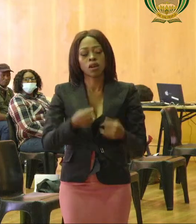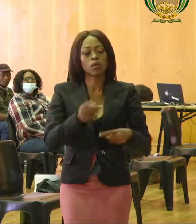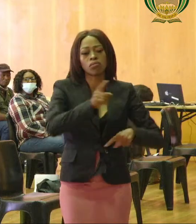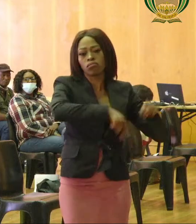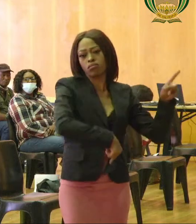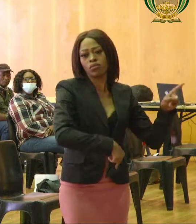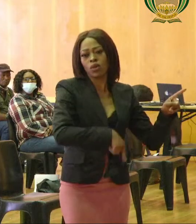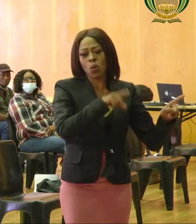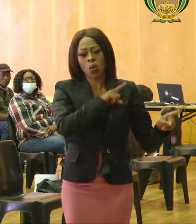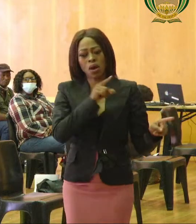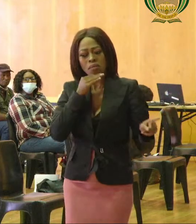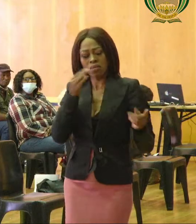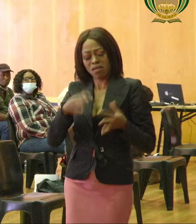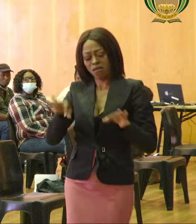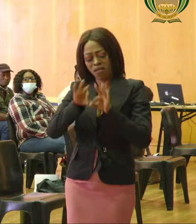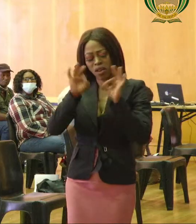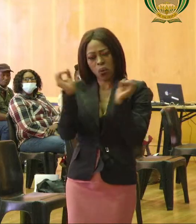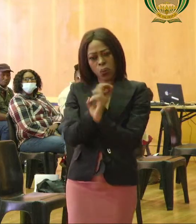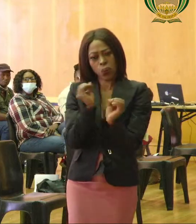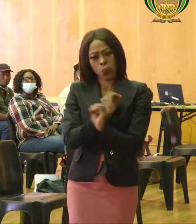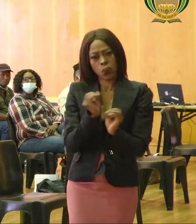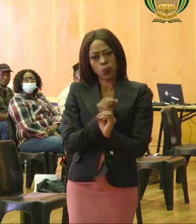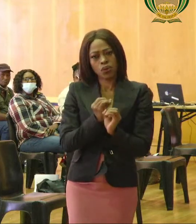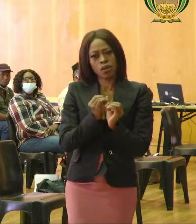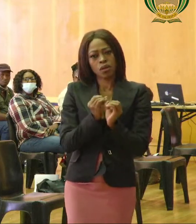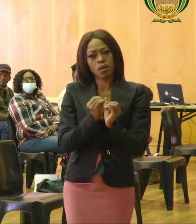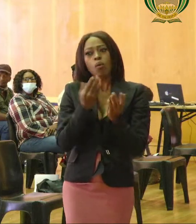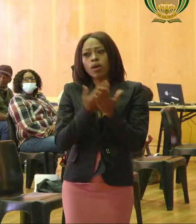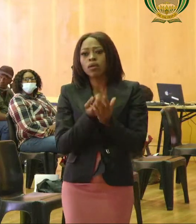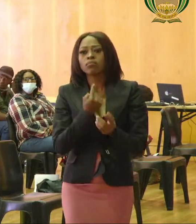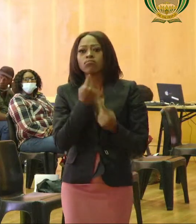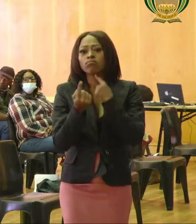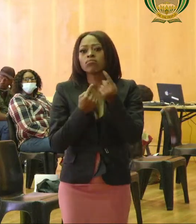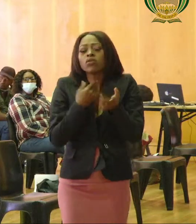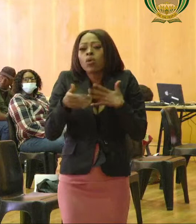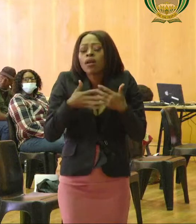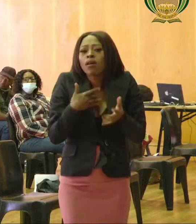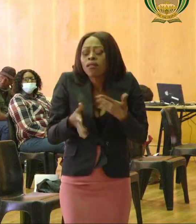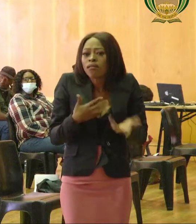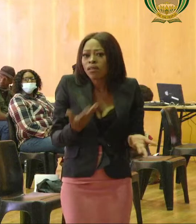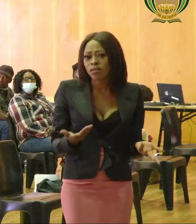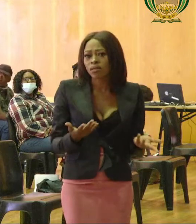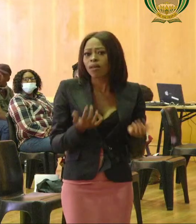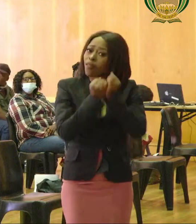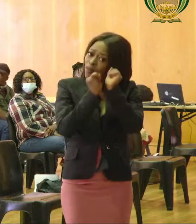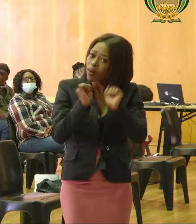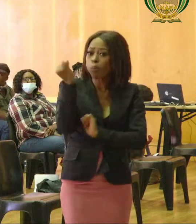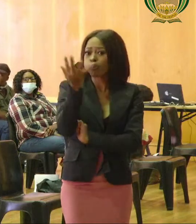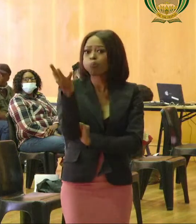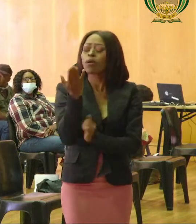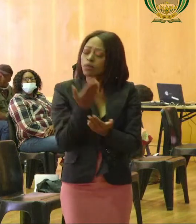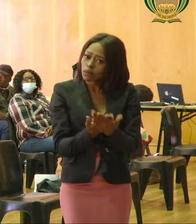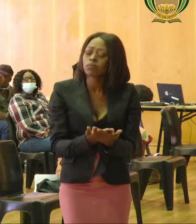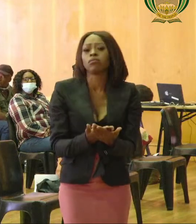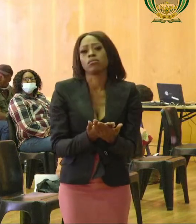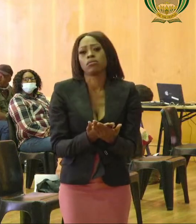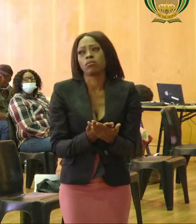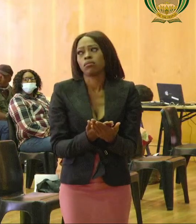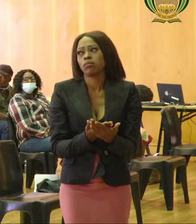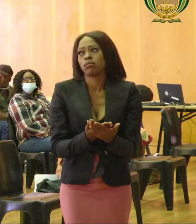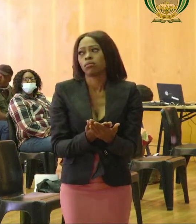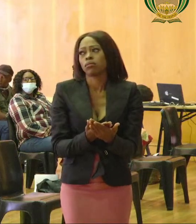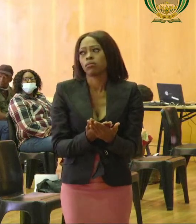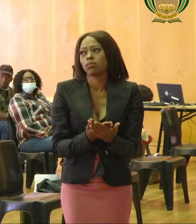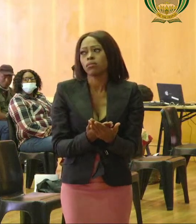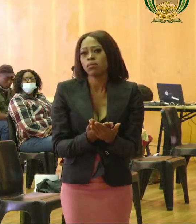Want waar is die values? Freedom of speech, freedom of alle die goede waarvoor ons gevecht.